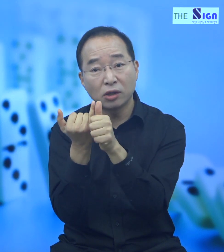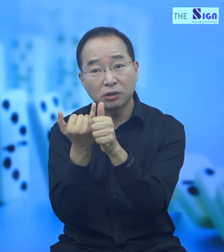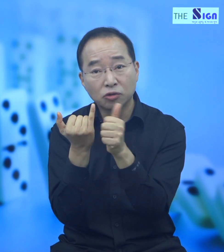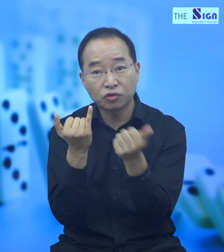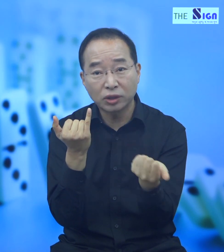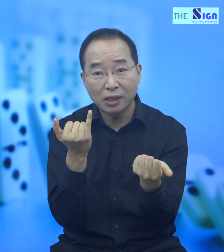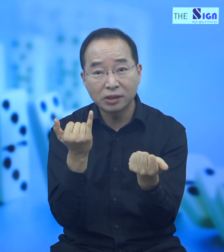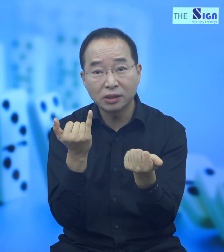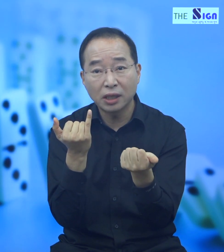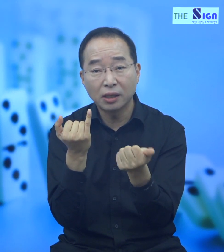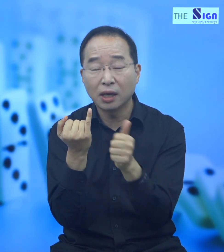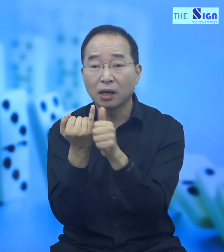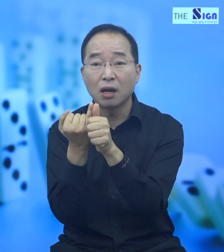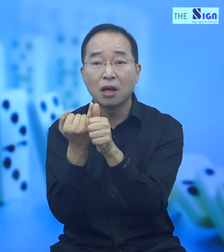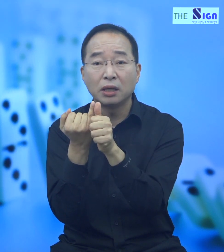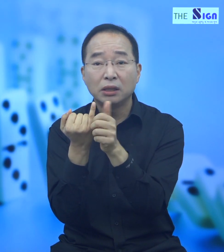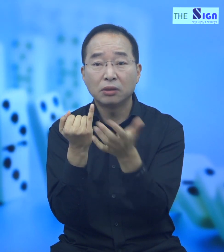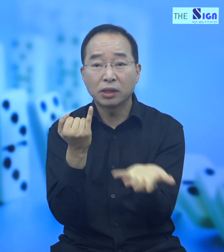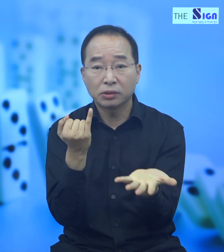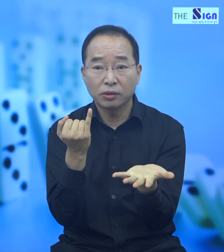여기서 죽다를 쓰는 게 아니라 이렇게 써요.